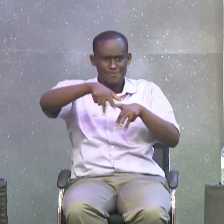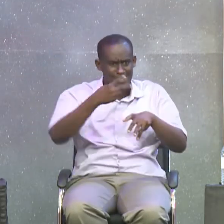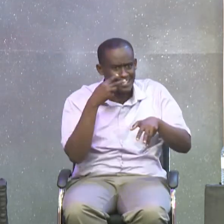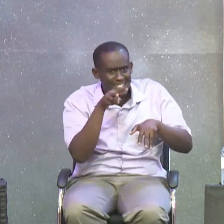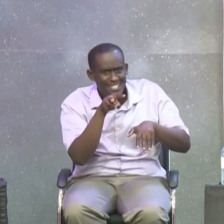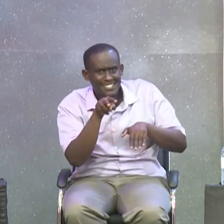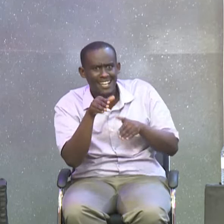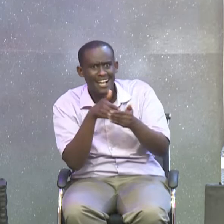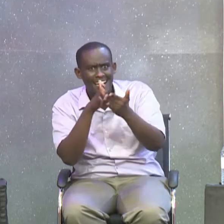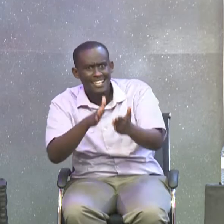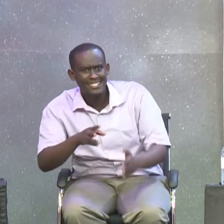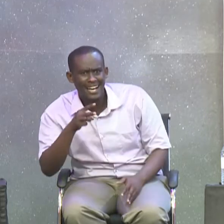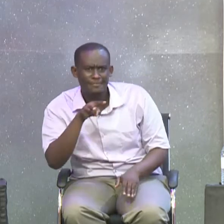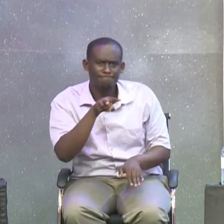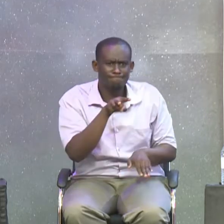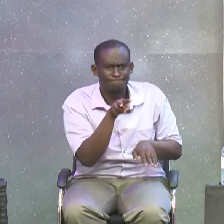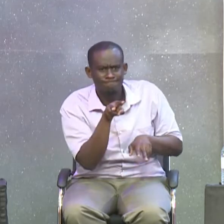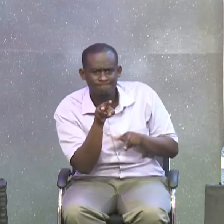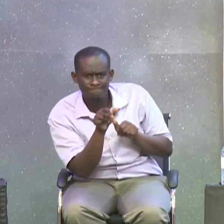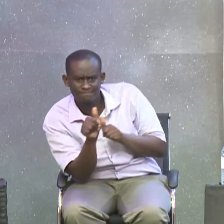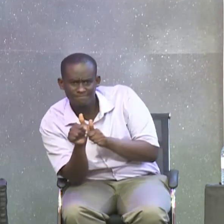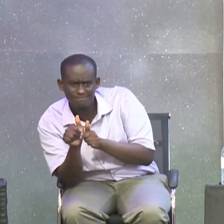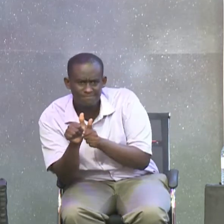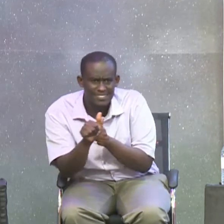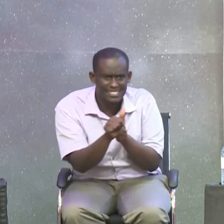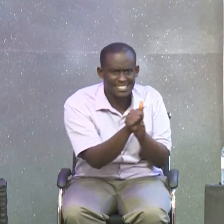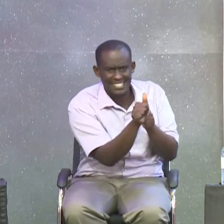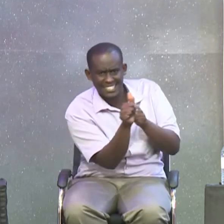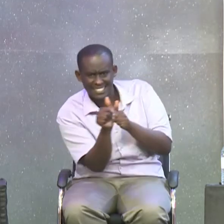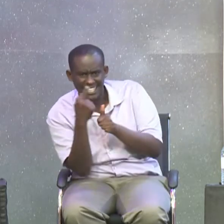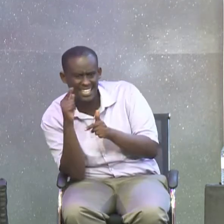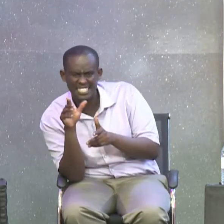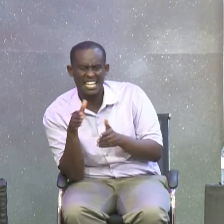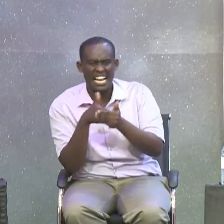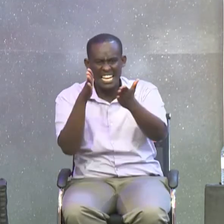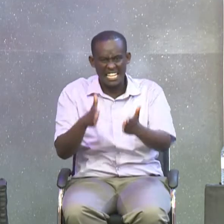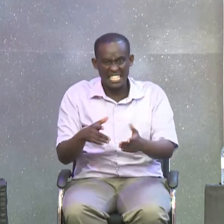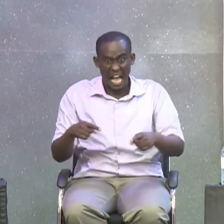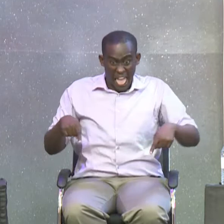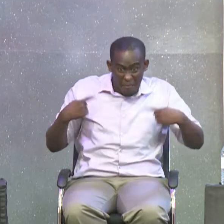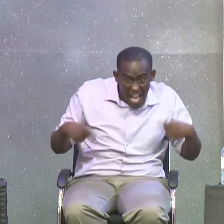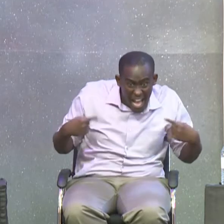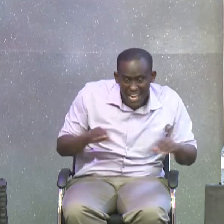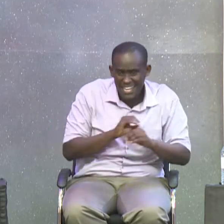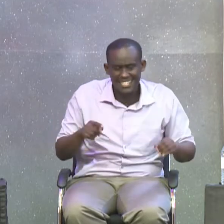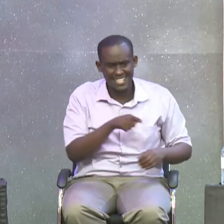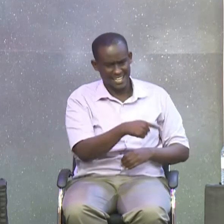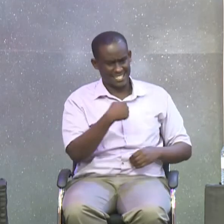nkulembedde bulungi bulungi waali nyeweni nyawe tapakuka wali bwe nali ntidde nga